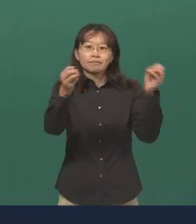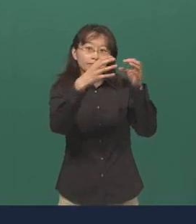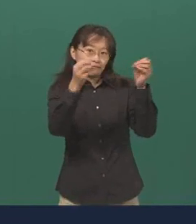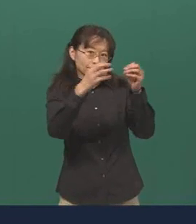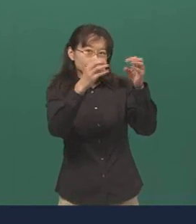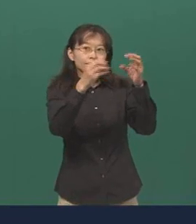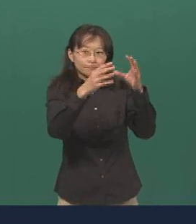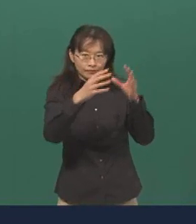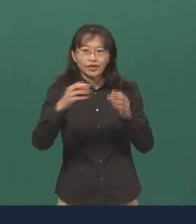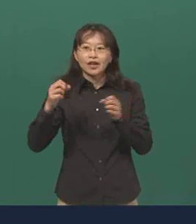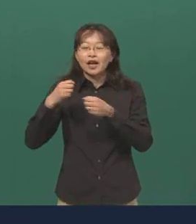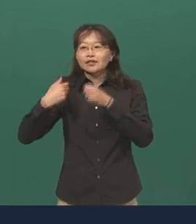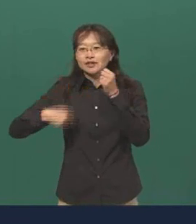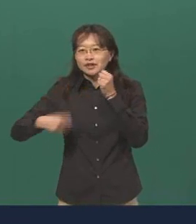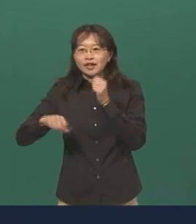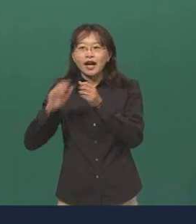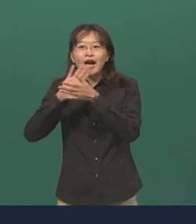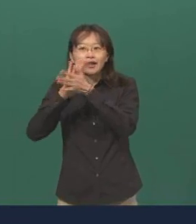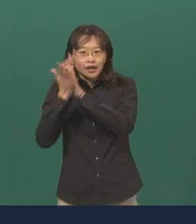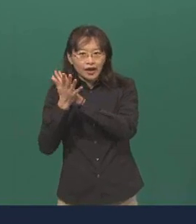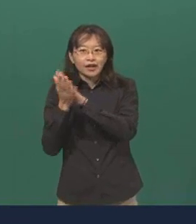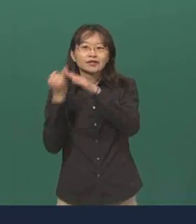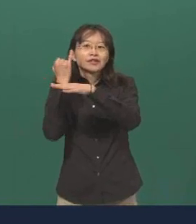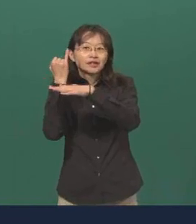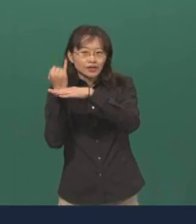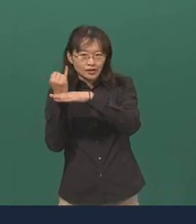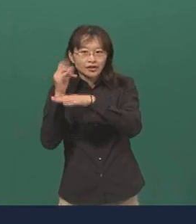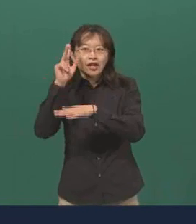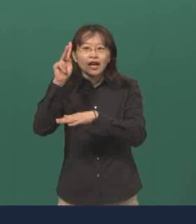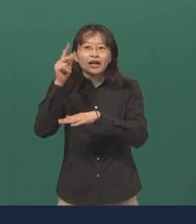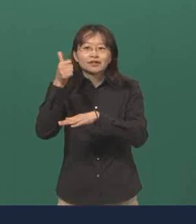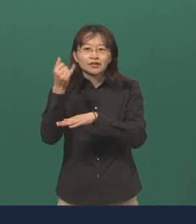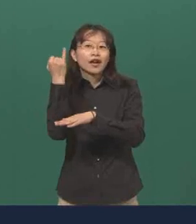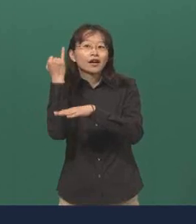これまで道州制については慎重姿勢を